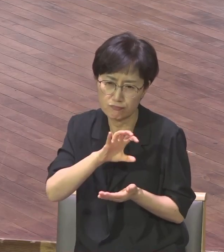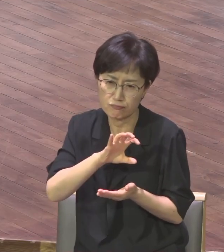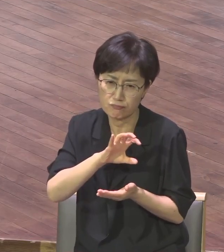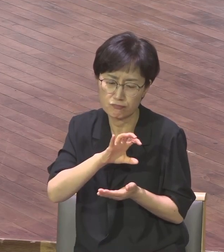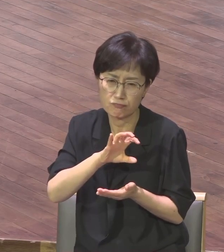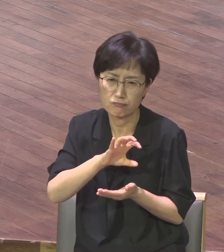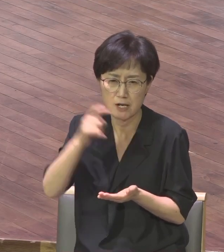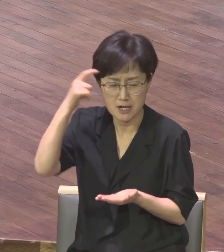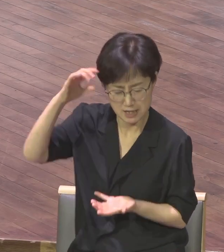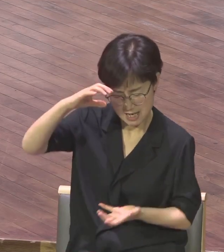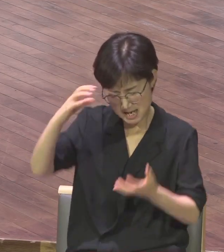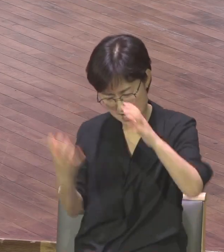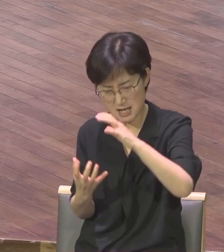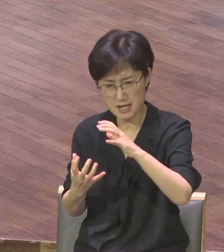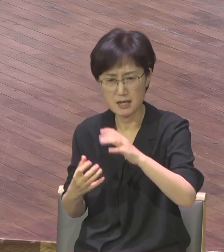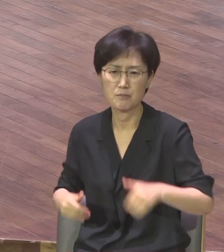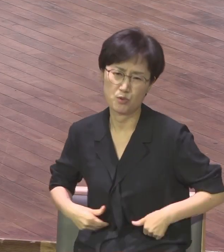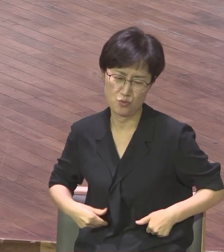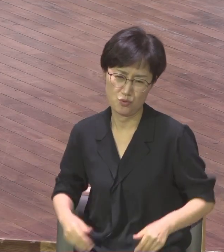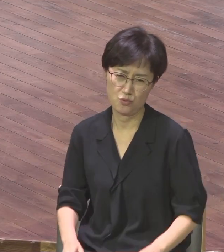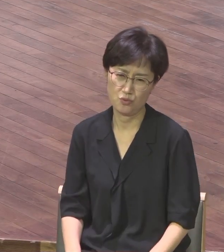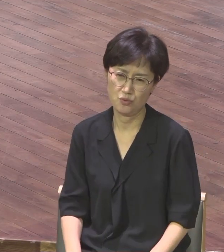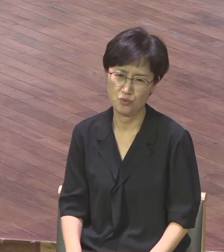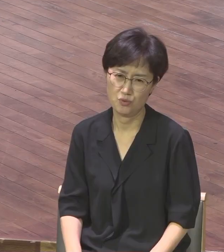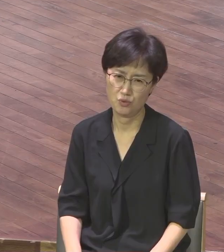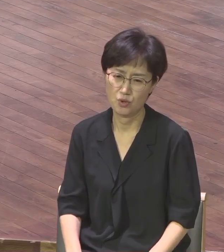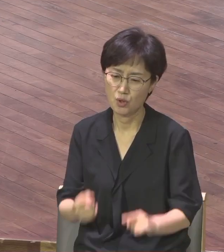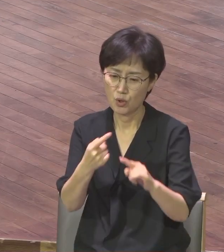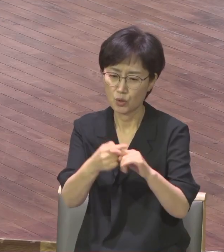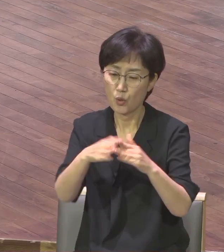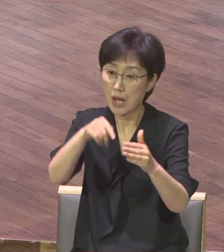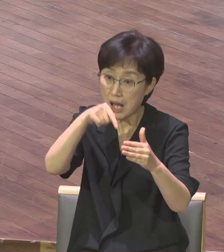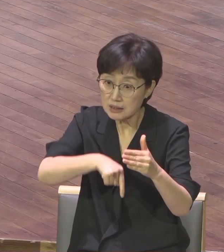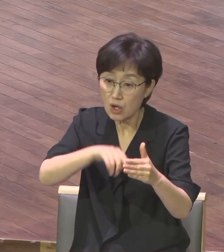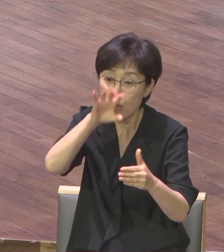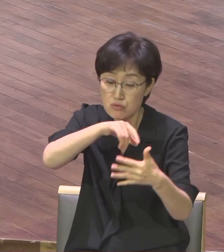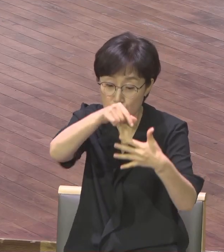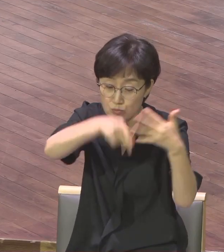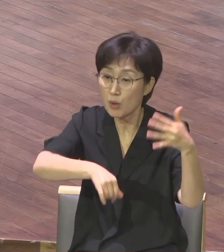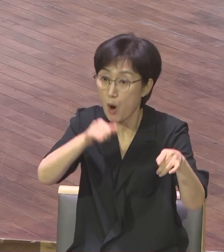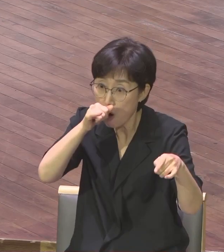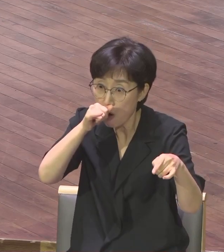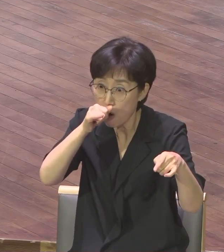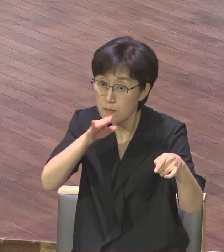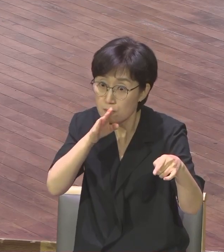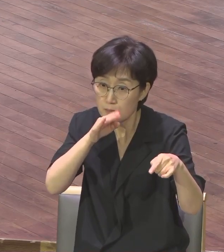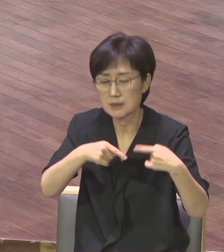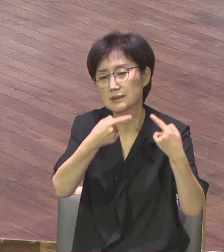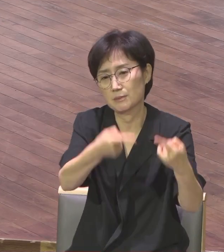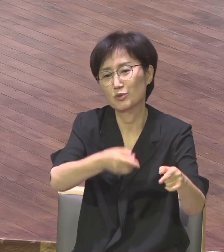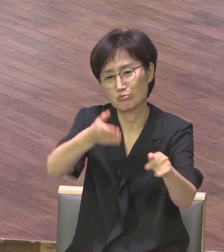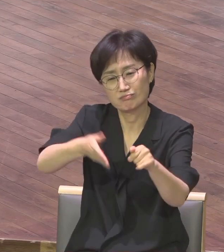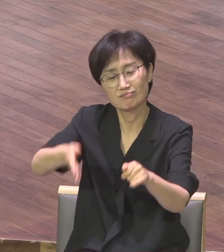바꿔주려고. 교회가 진행하고 있는 각종 훈련 여러분 참여하는 거 중요합니다.